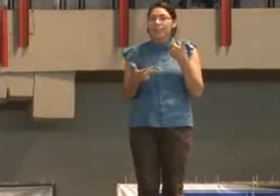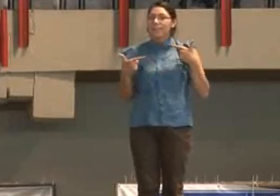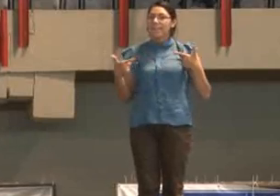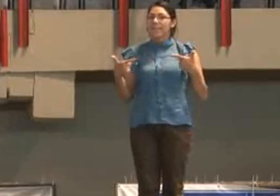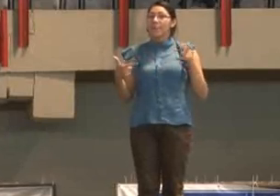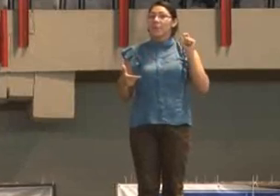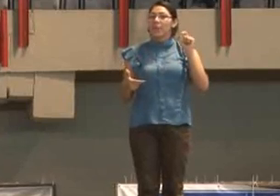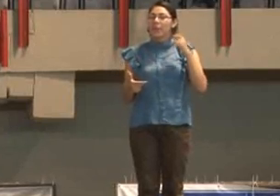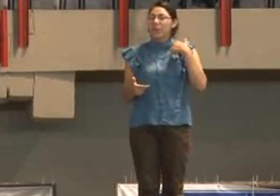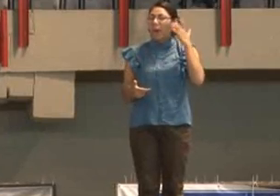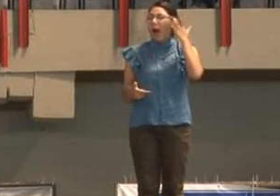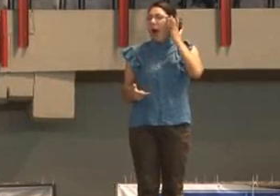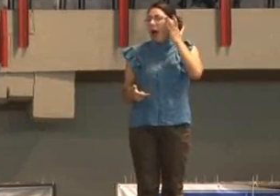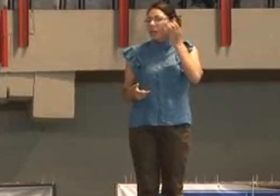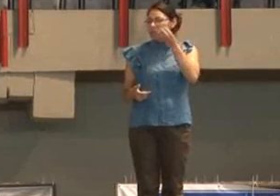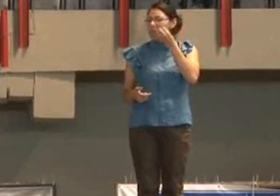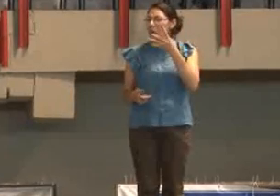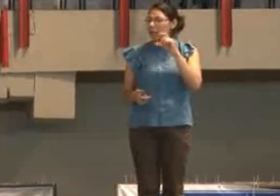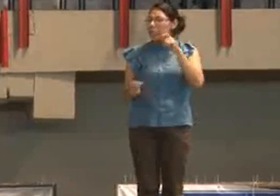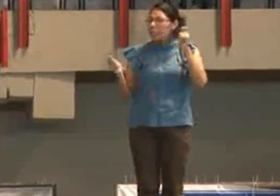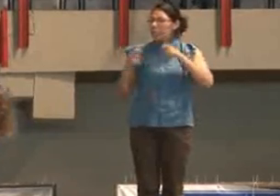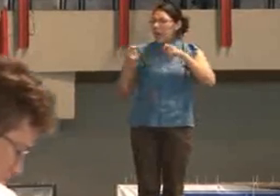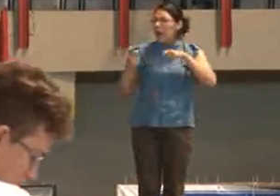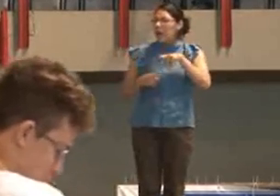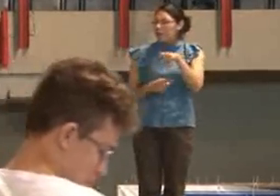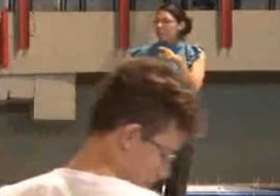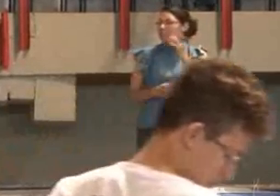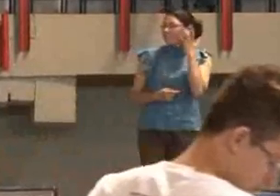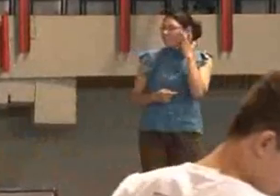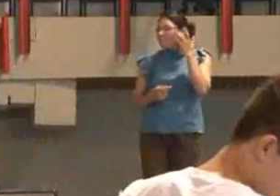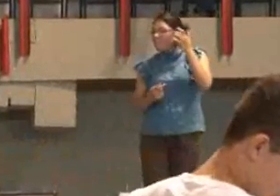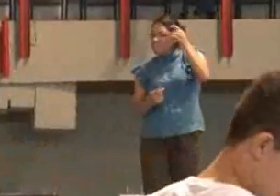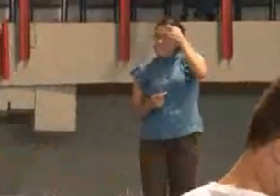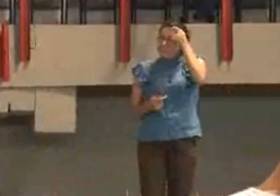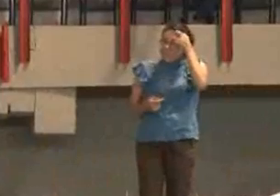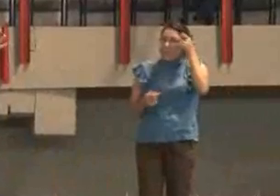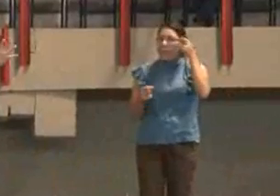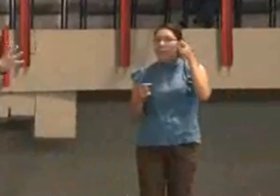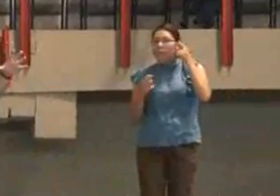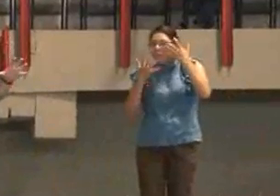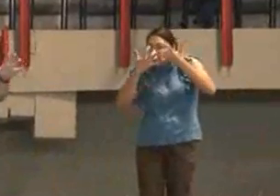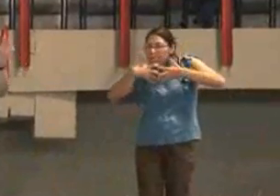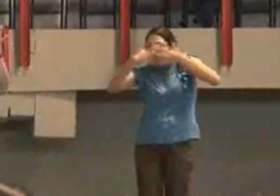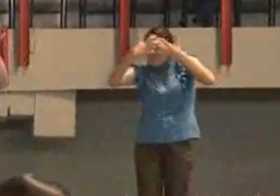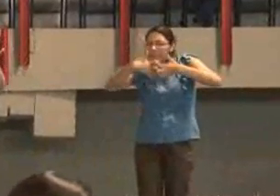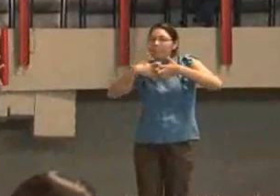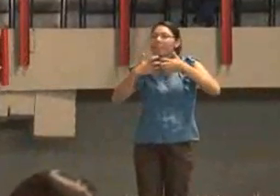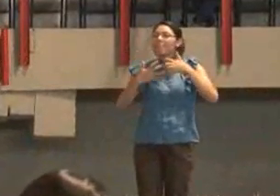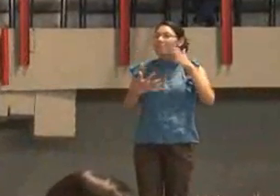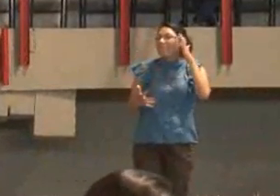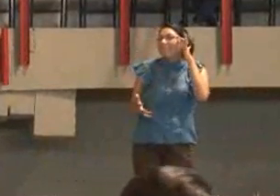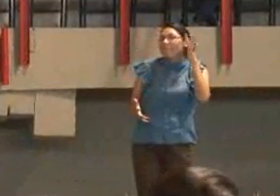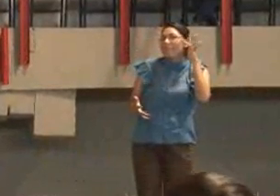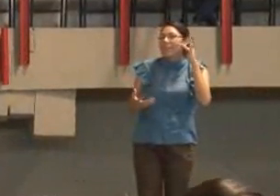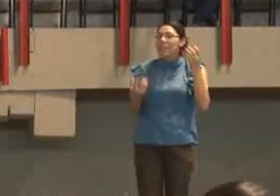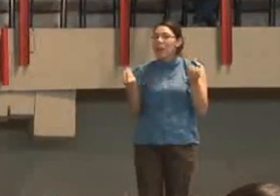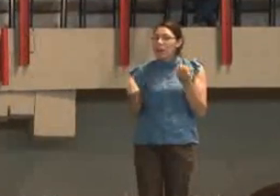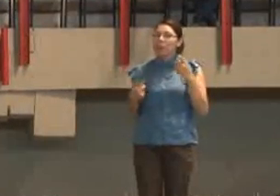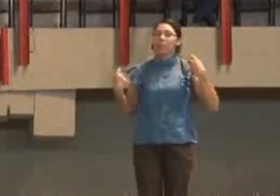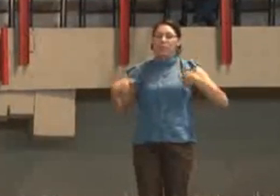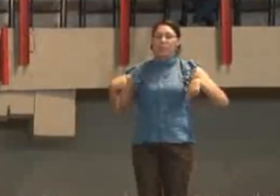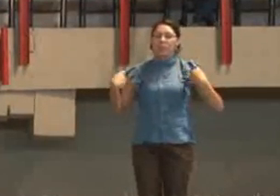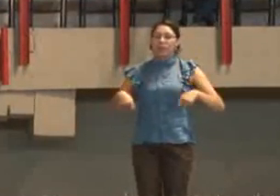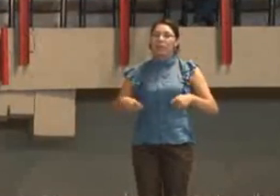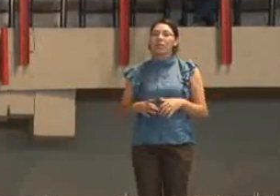usar sempre o bom senso. Antes da gente pensar em usar qualquer fórmula, o que é que tem que vir na frente da matemática? Tem que vir sempre o bom senso,